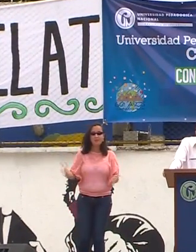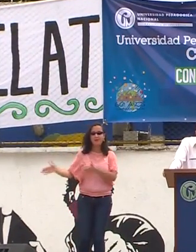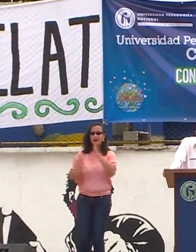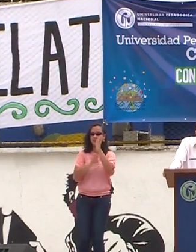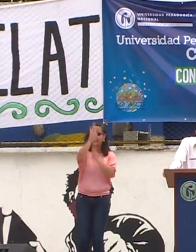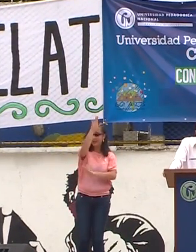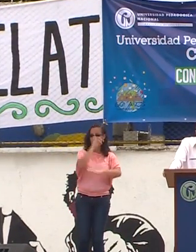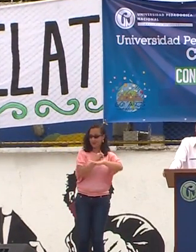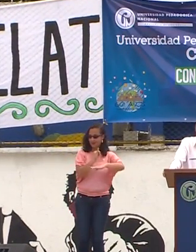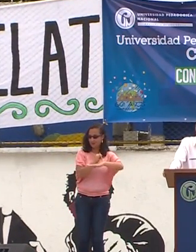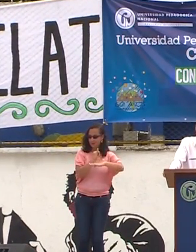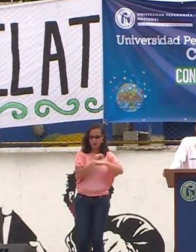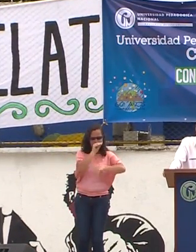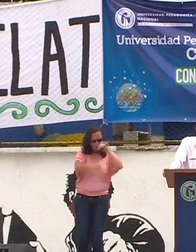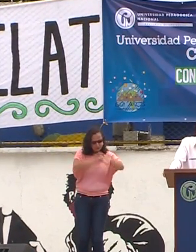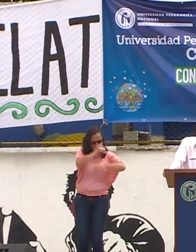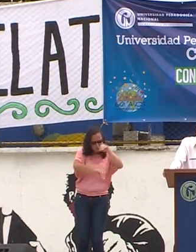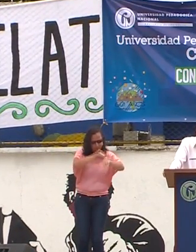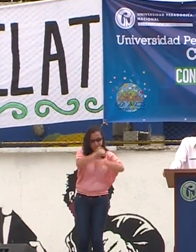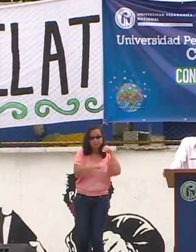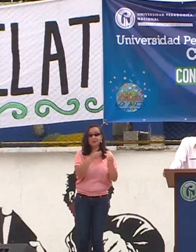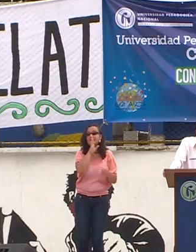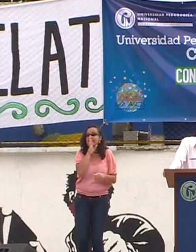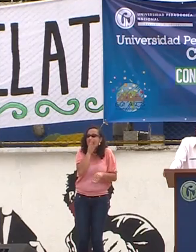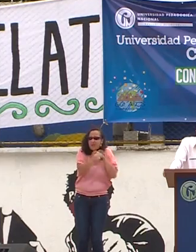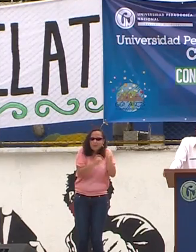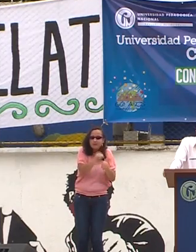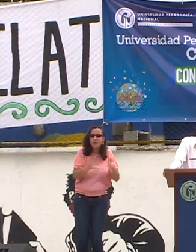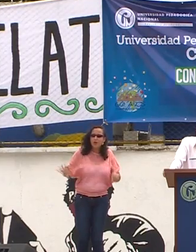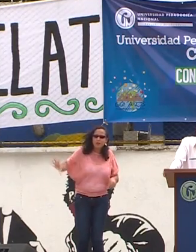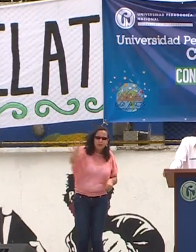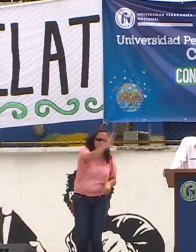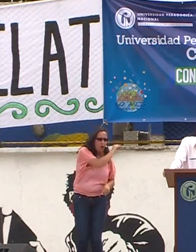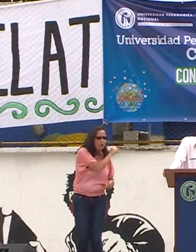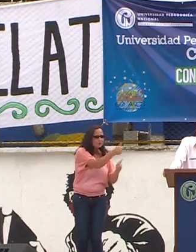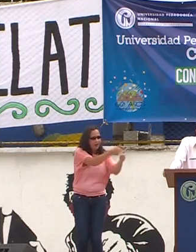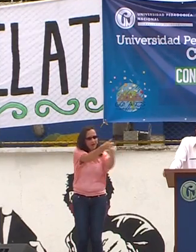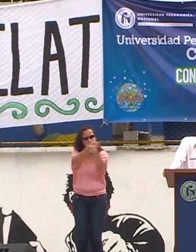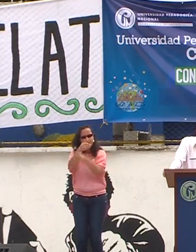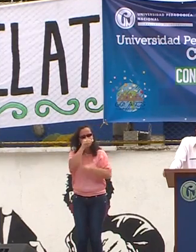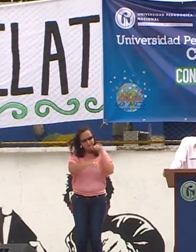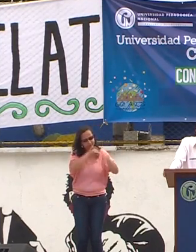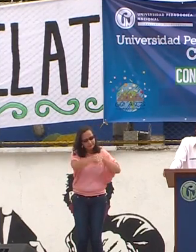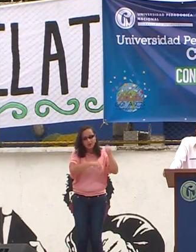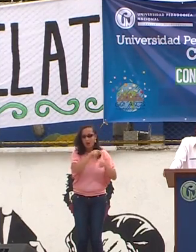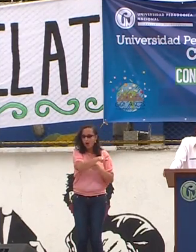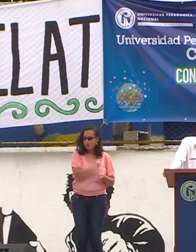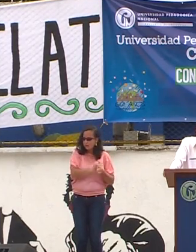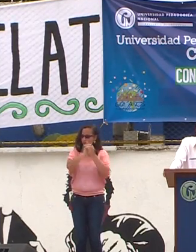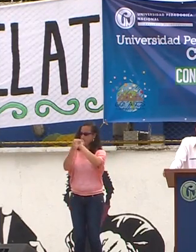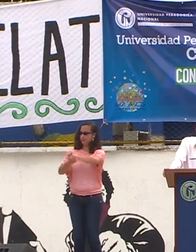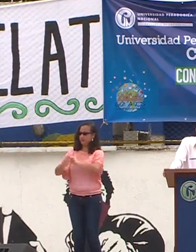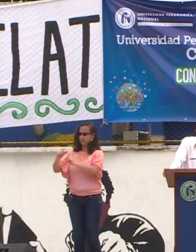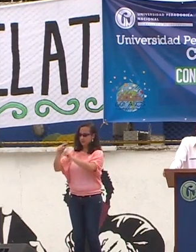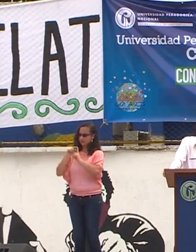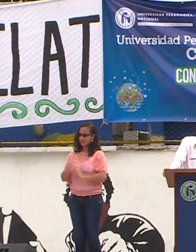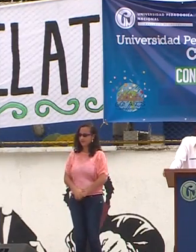que construimos a varias manos. Cátedra de Paz Abierta e